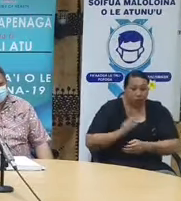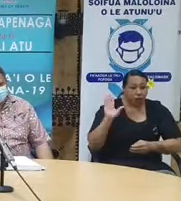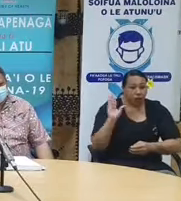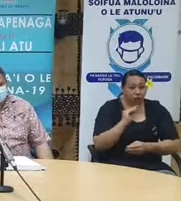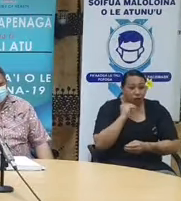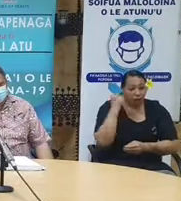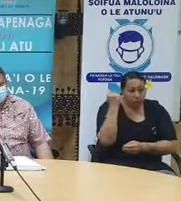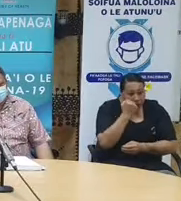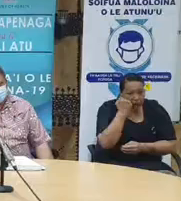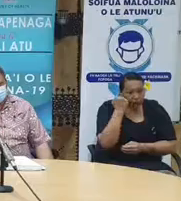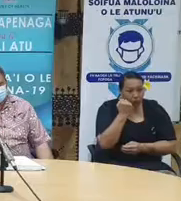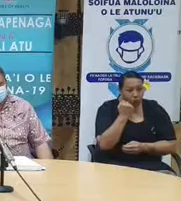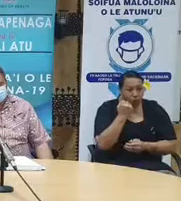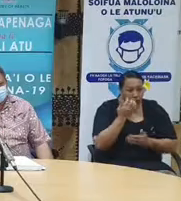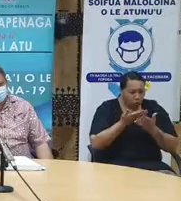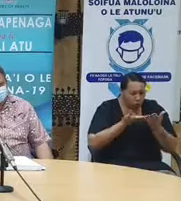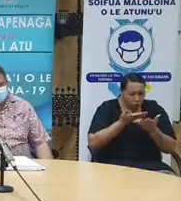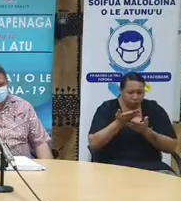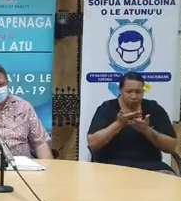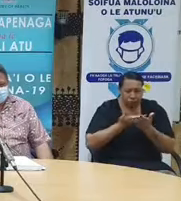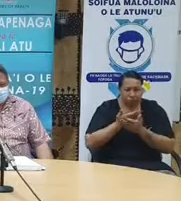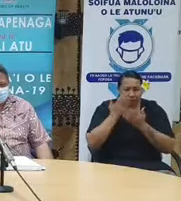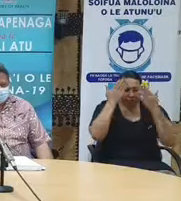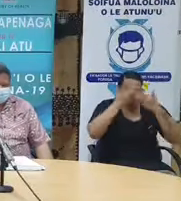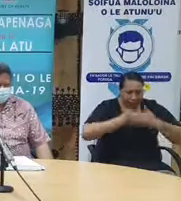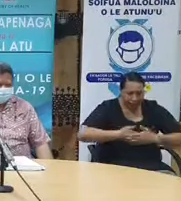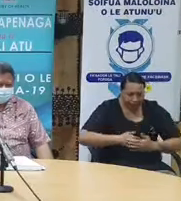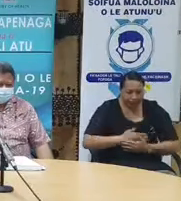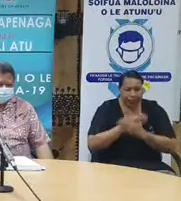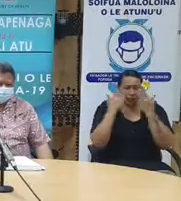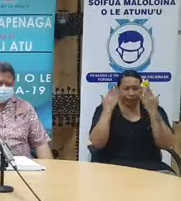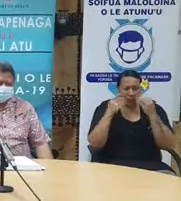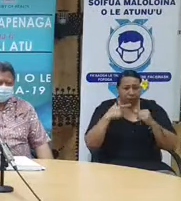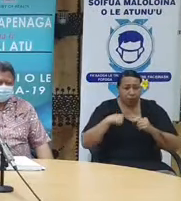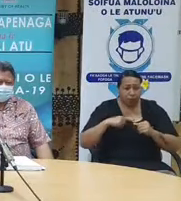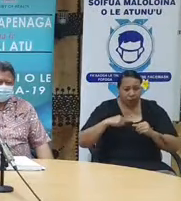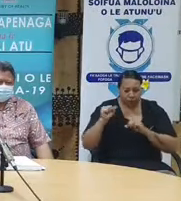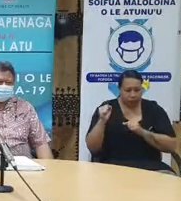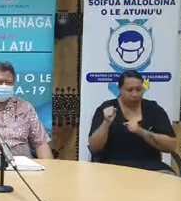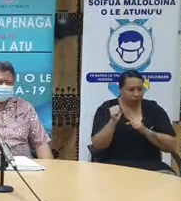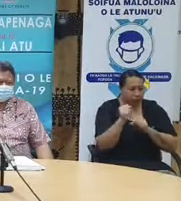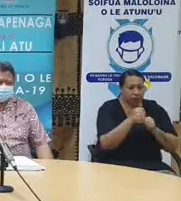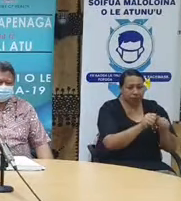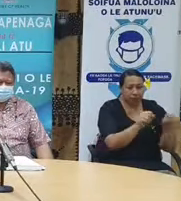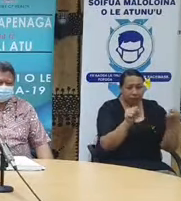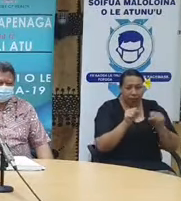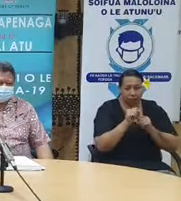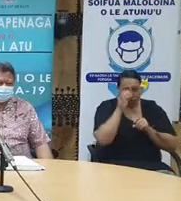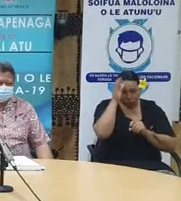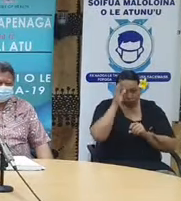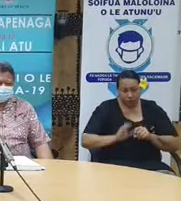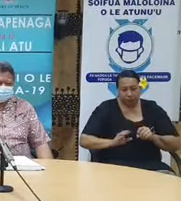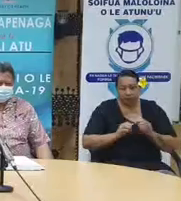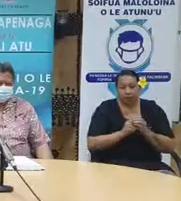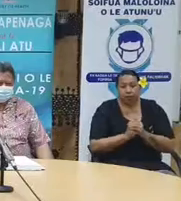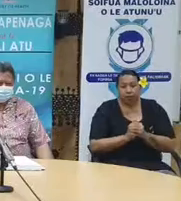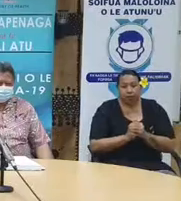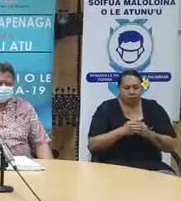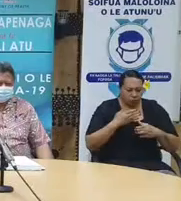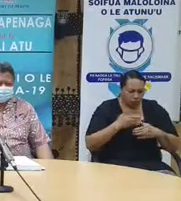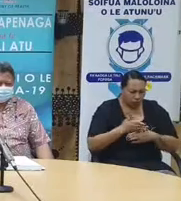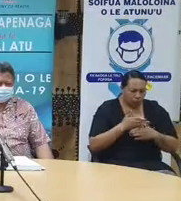o auna o loo ngā lulu e le au marepo, i lea, e na ia maru pui pui a leo tātu o tuno, e na ia faile ngā